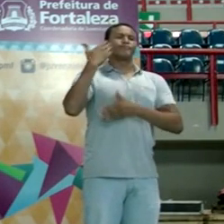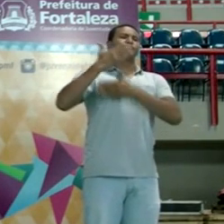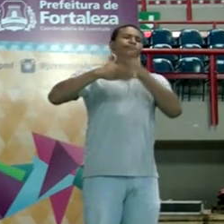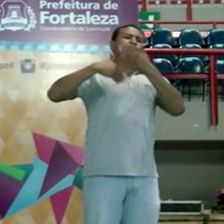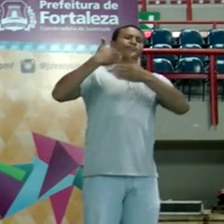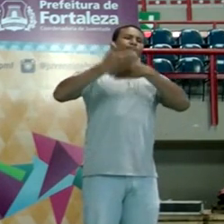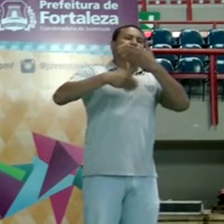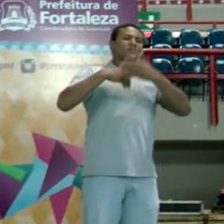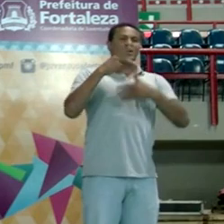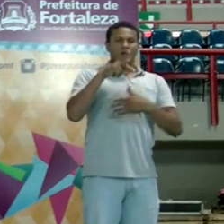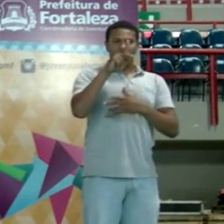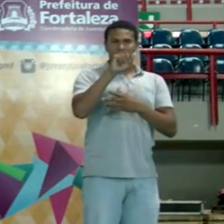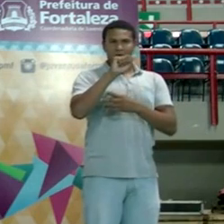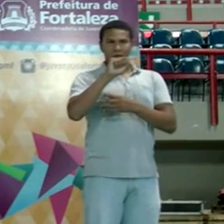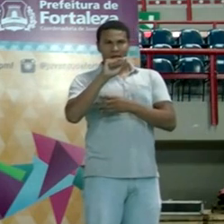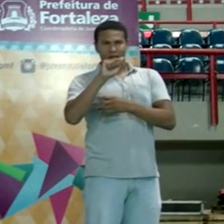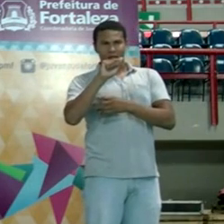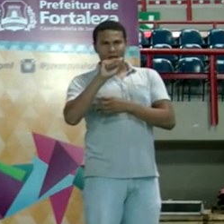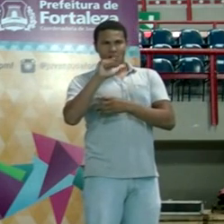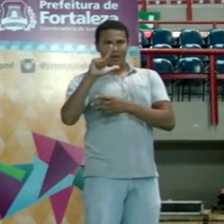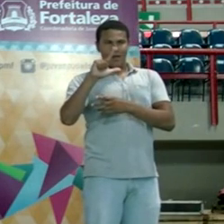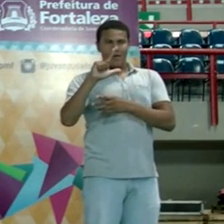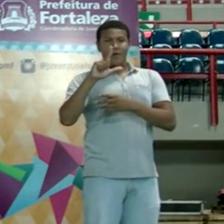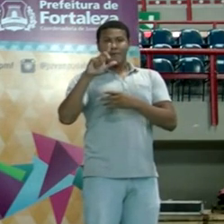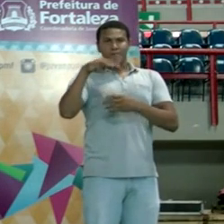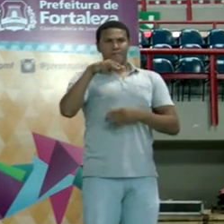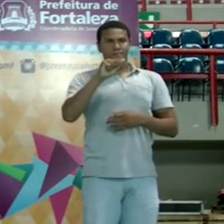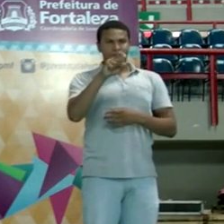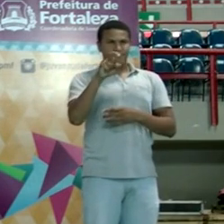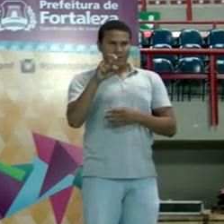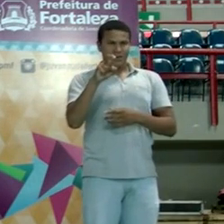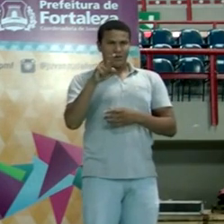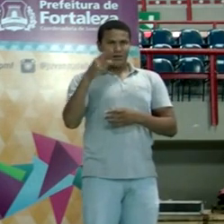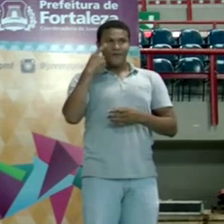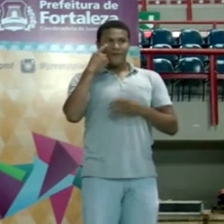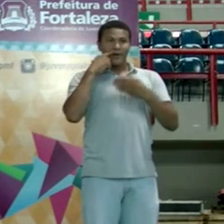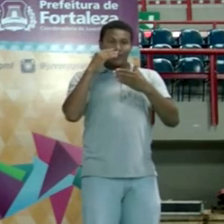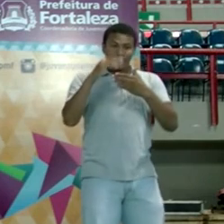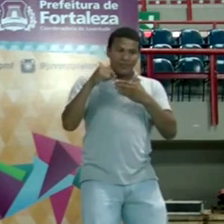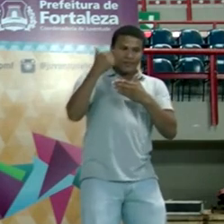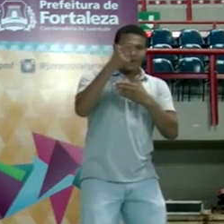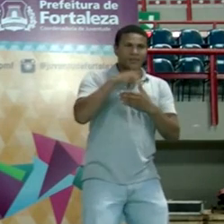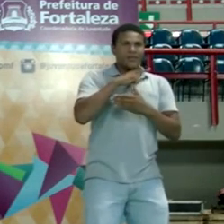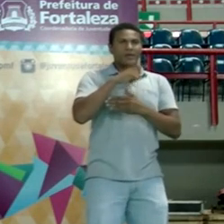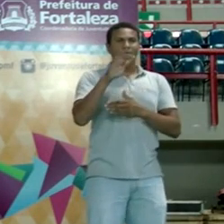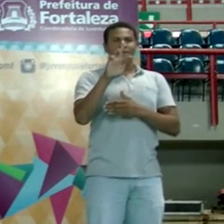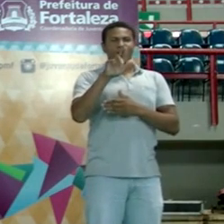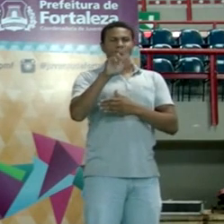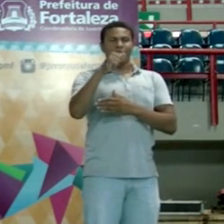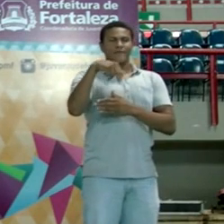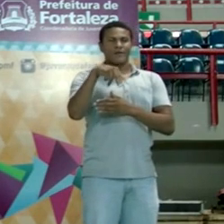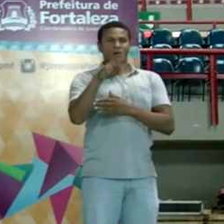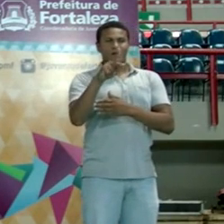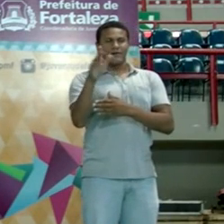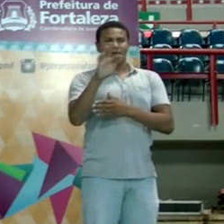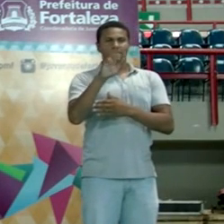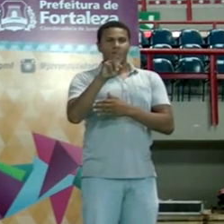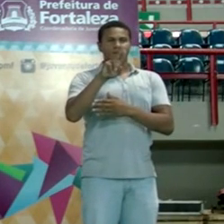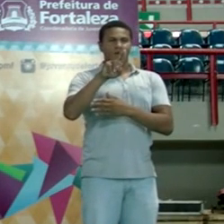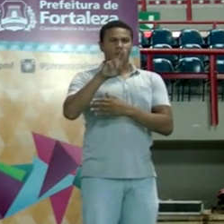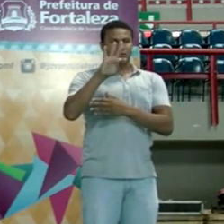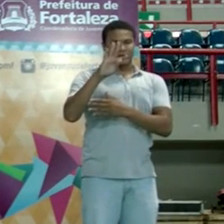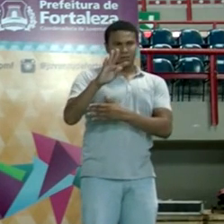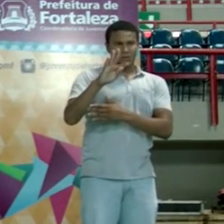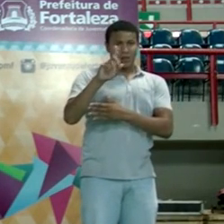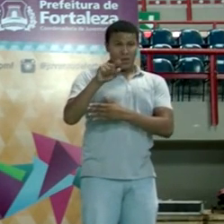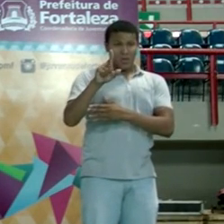depois de Karl Marx, que são os pós-marxistas, né? Você vai ter ali a escola de Frankfurt. Dentro da escola de Frankfurt,